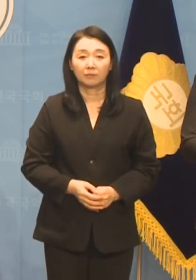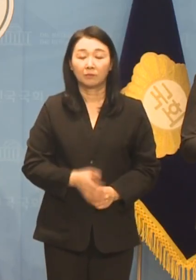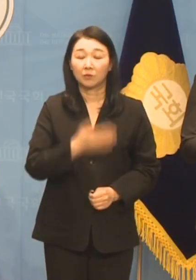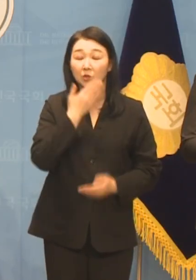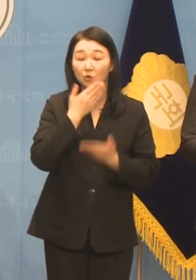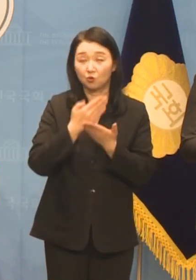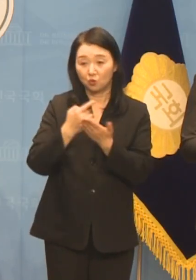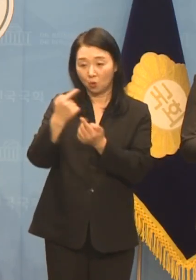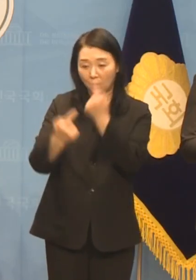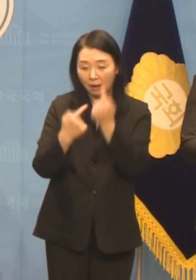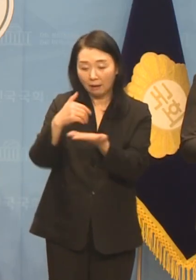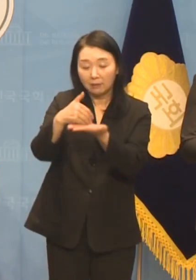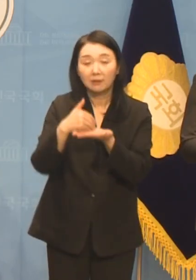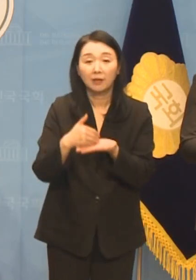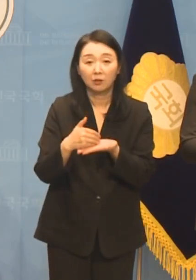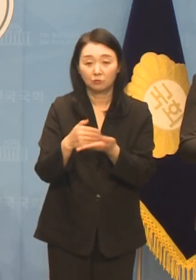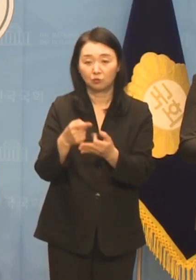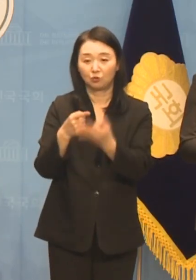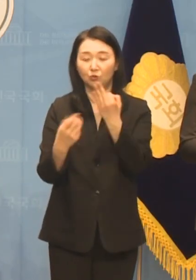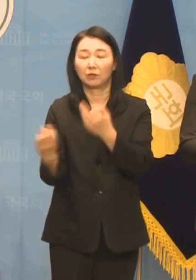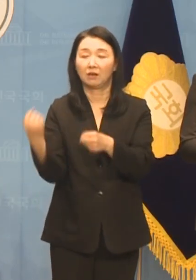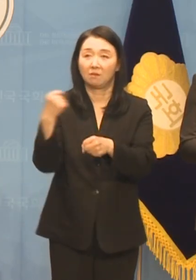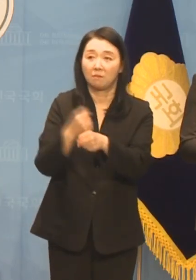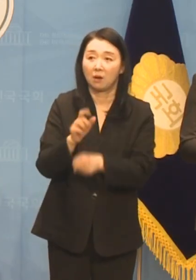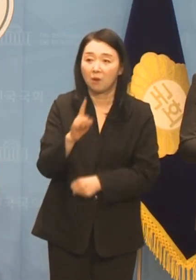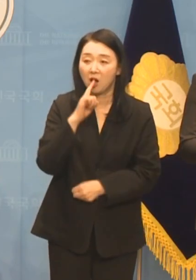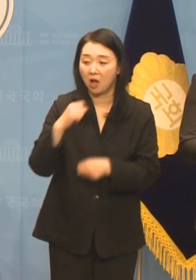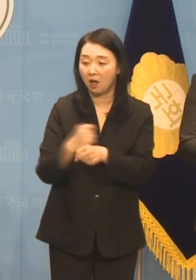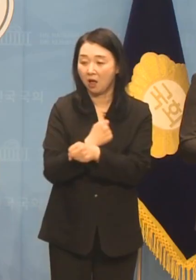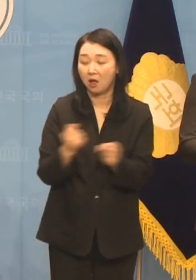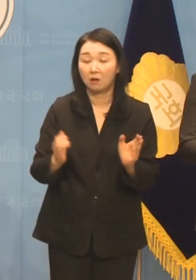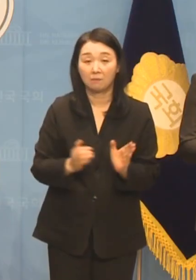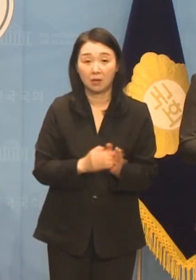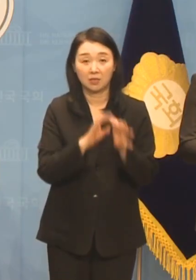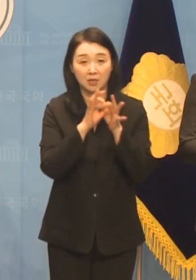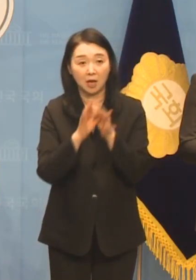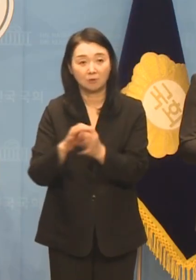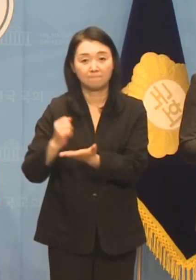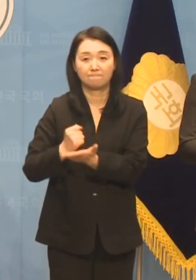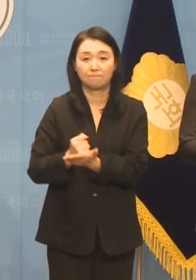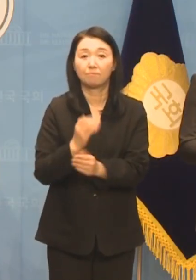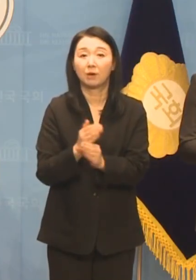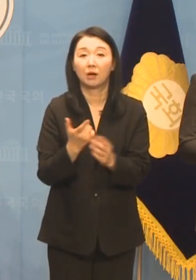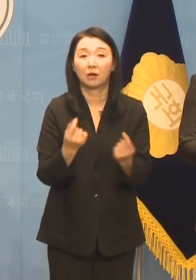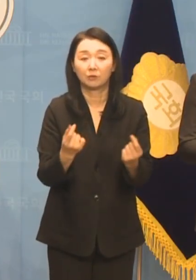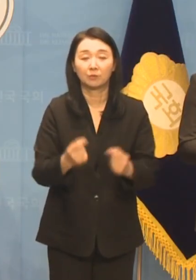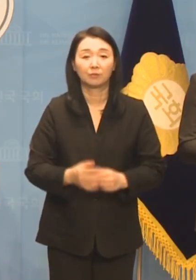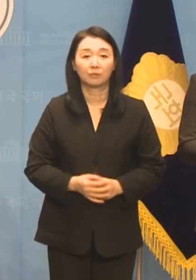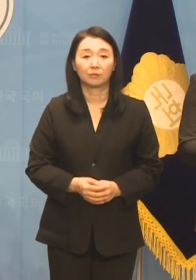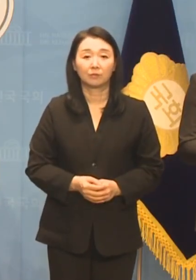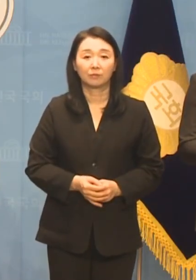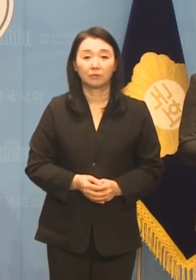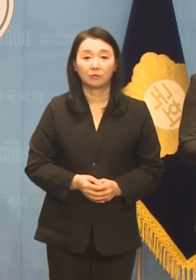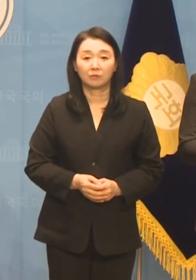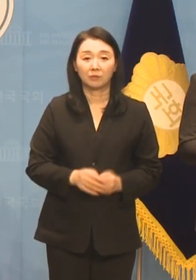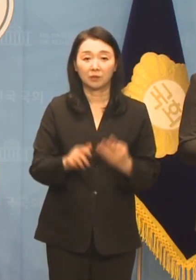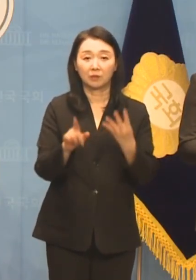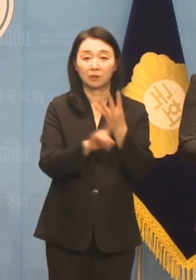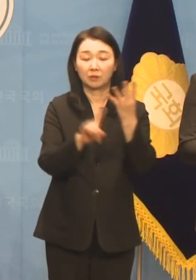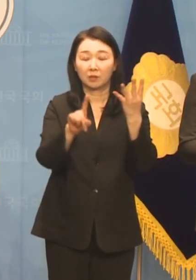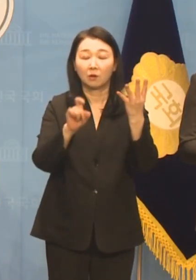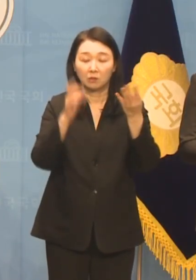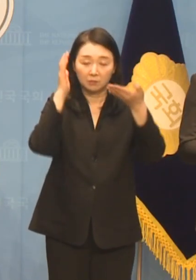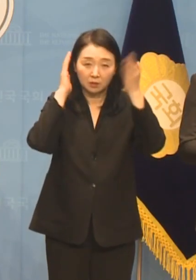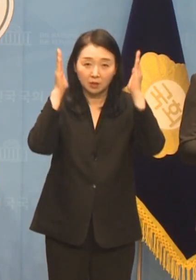제보 내용입니다. 윤 어게인 운동이 허위사실과 결합하여 지속적으로 이어가려는 정황이 제보되고 있습니다. 4월 12일